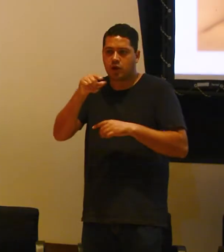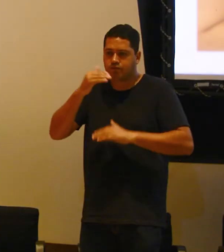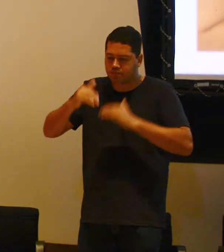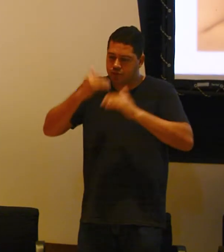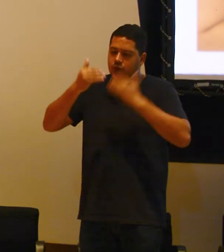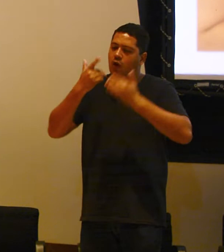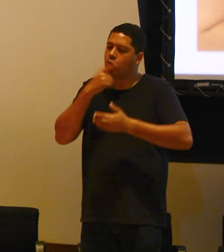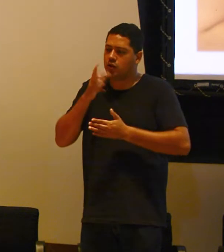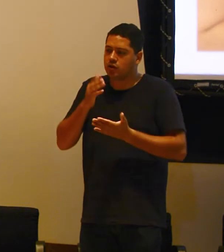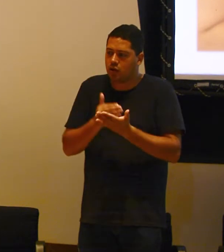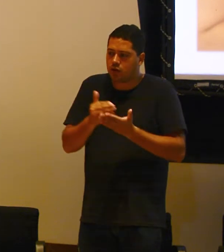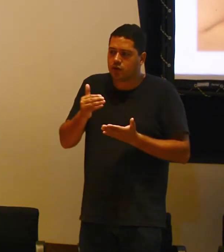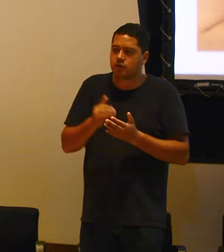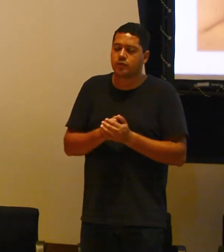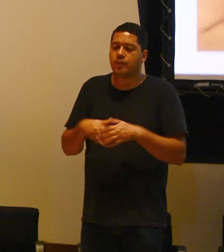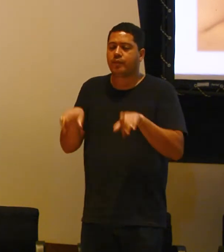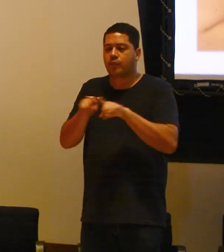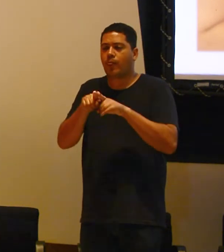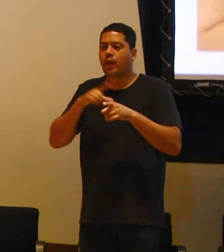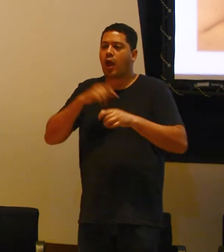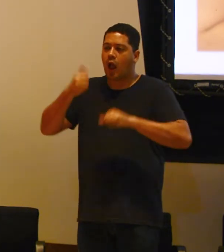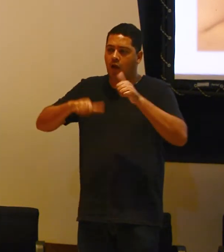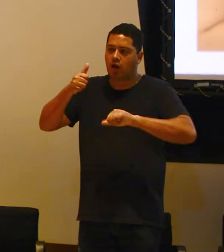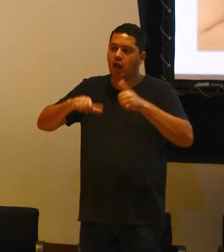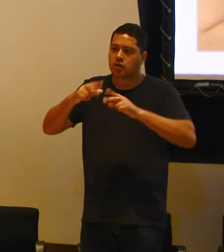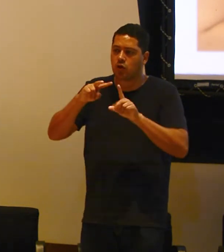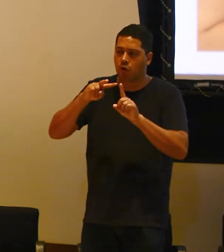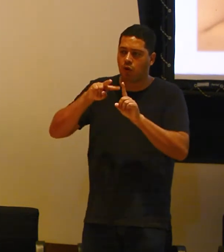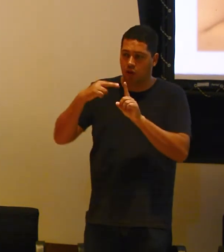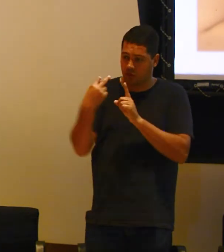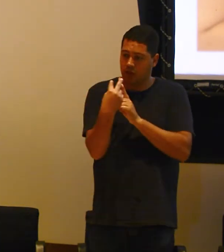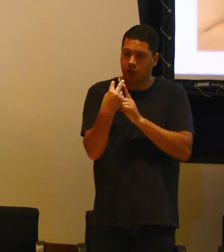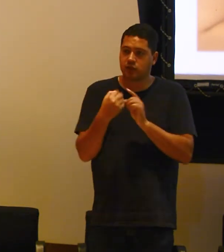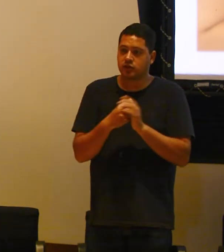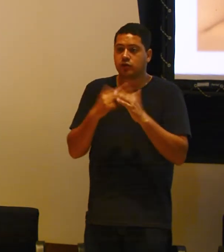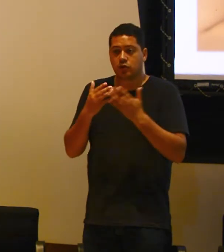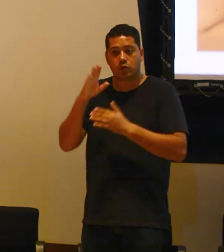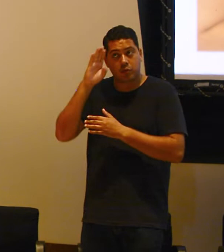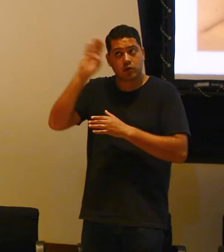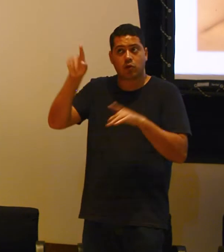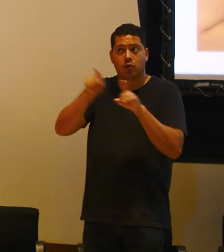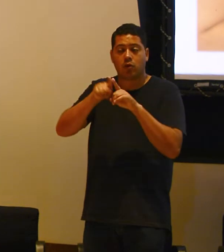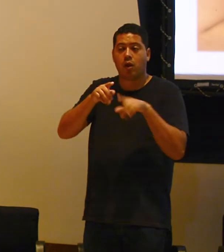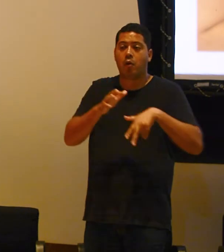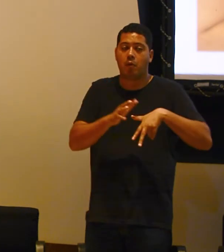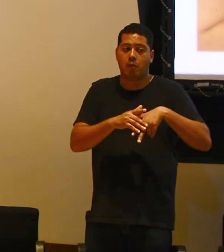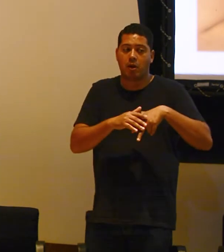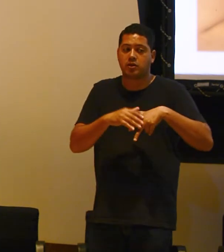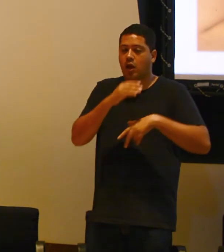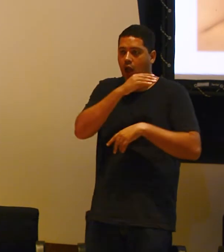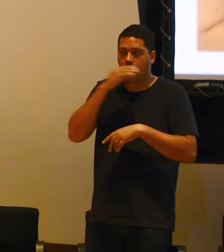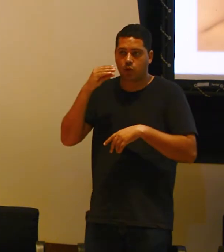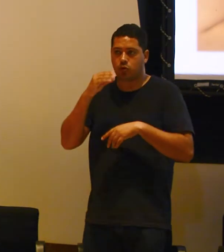início. Essa avaliação das expectativas, né, então isso é principalmente aí nos pacientes adultos, a Luciana